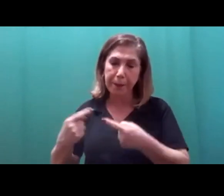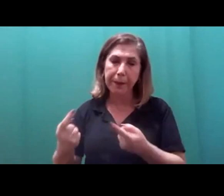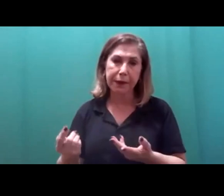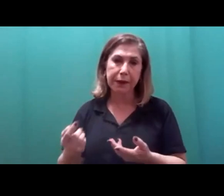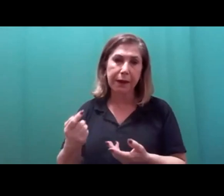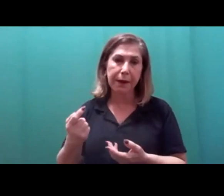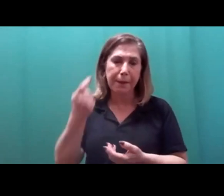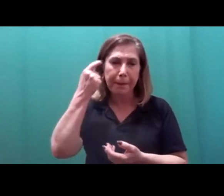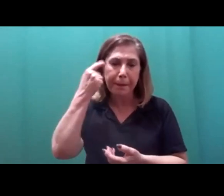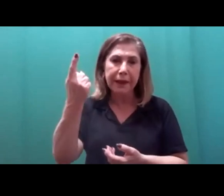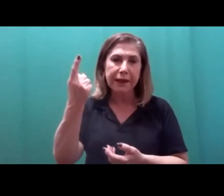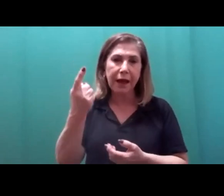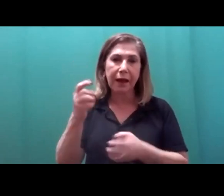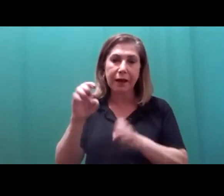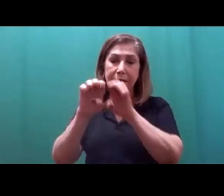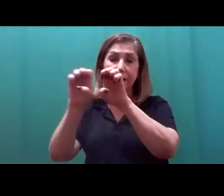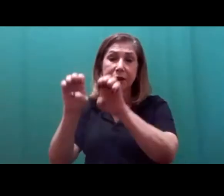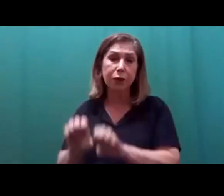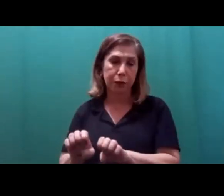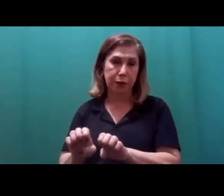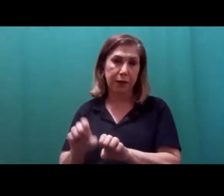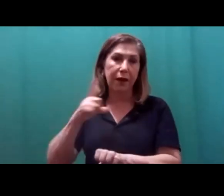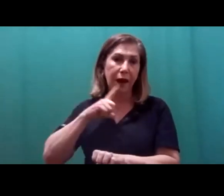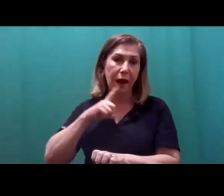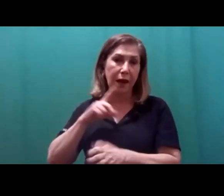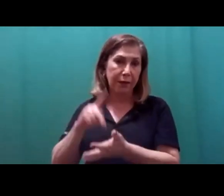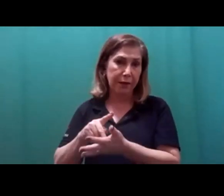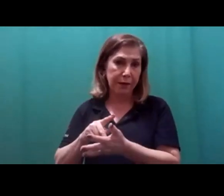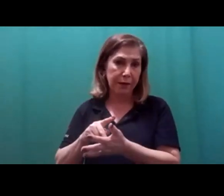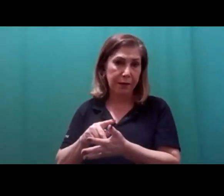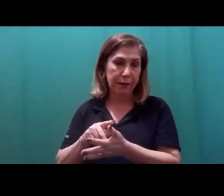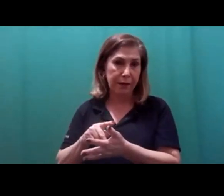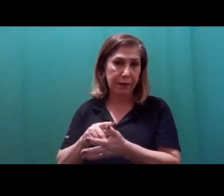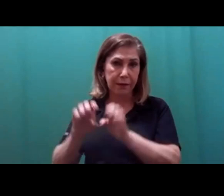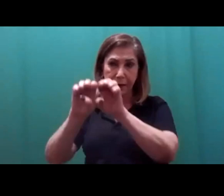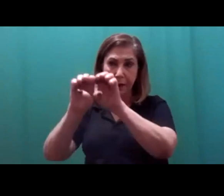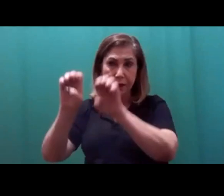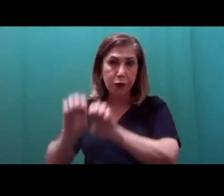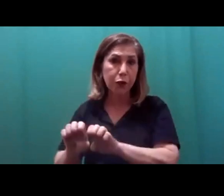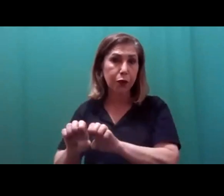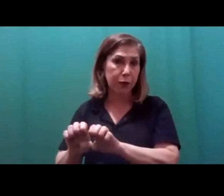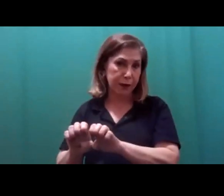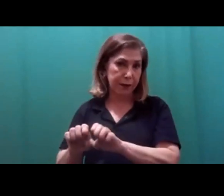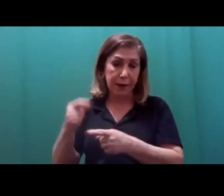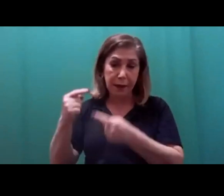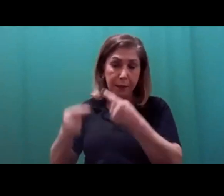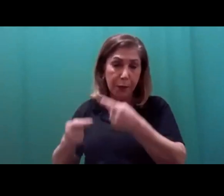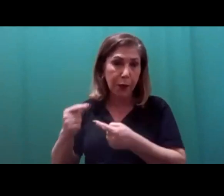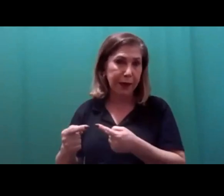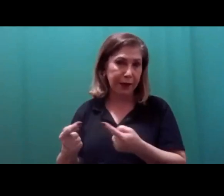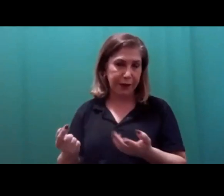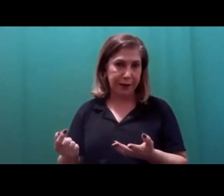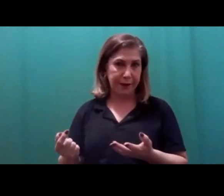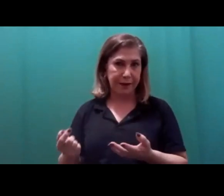pública estruturante. Olha, tem uma pessoa que é daqui. Uma política estruturante